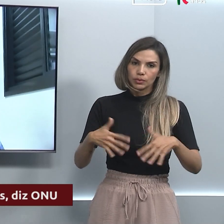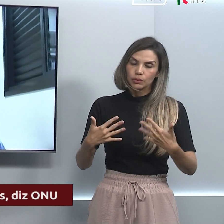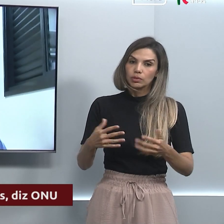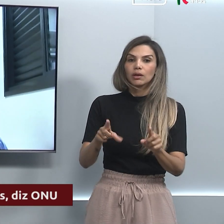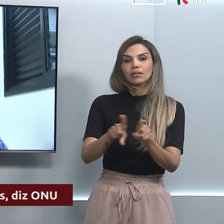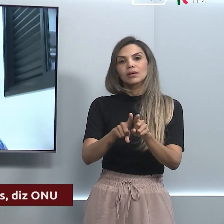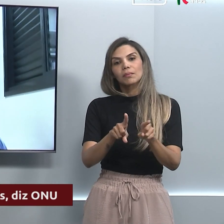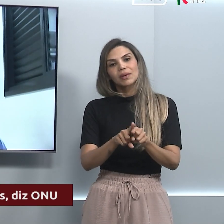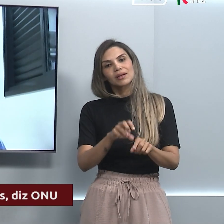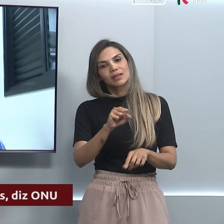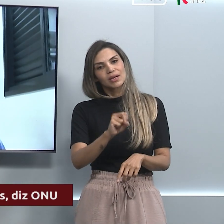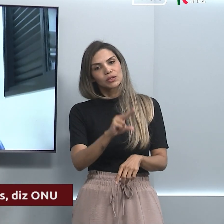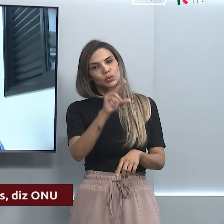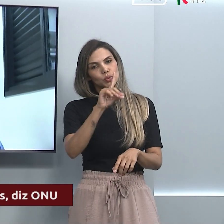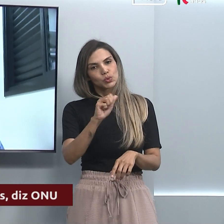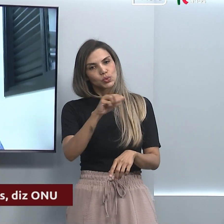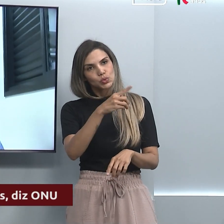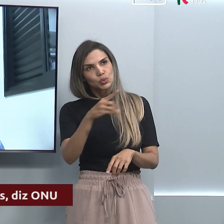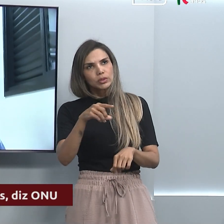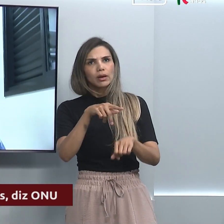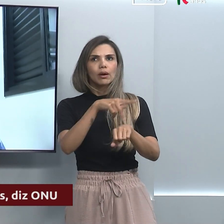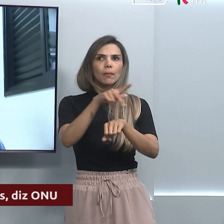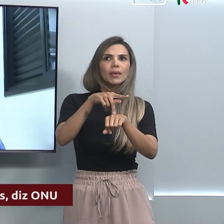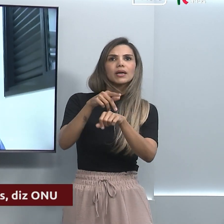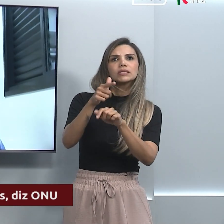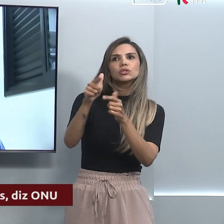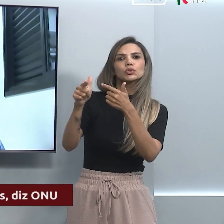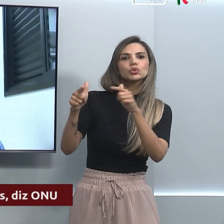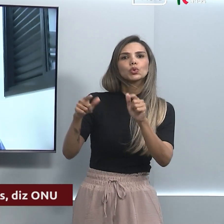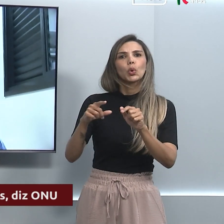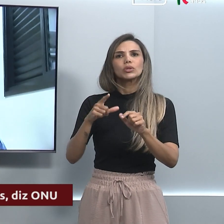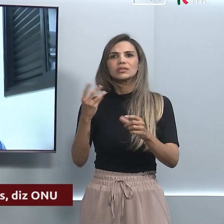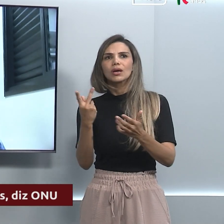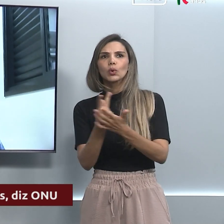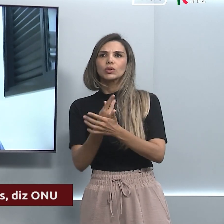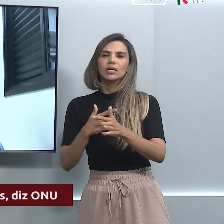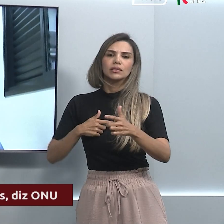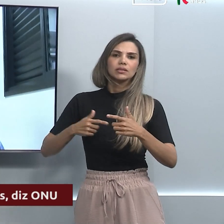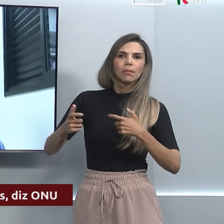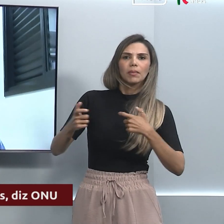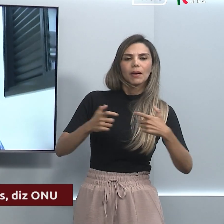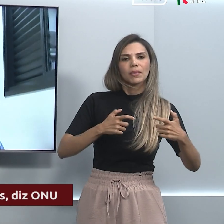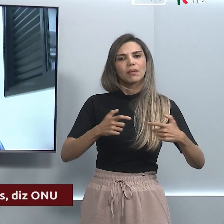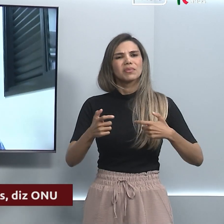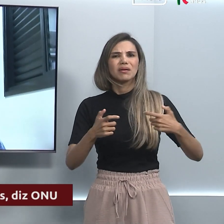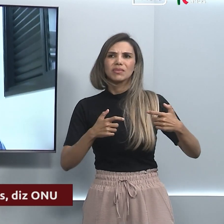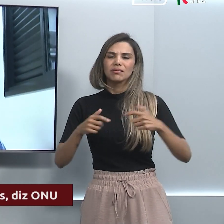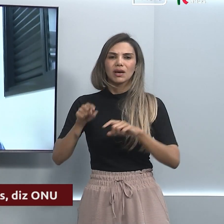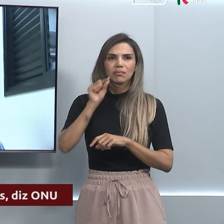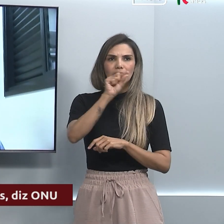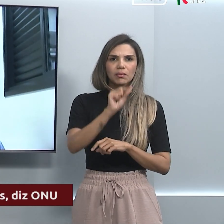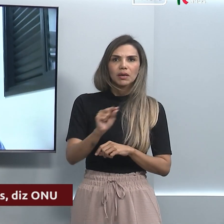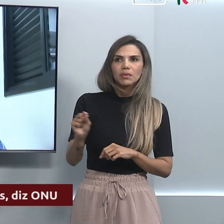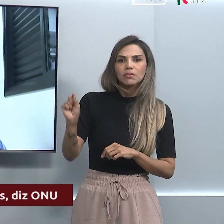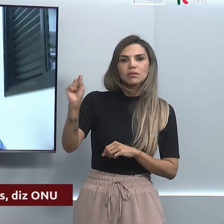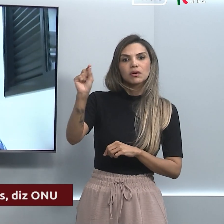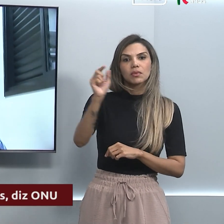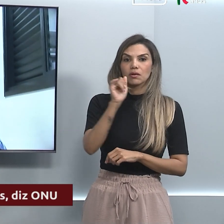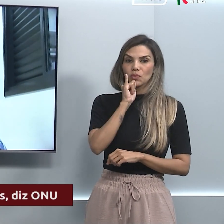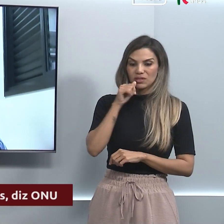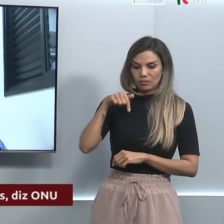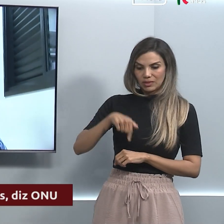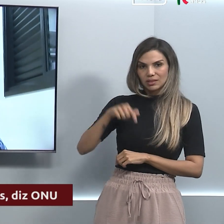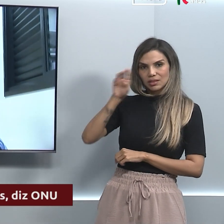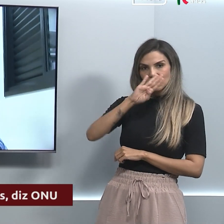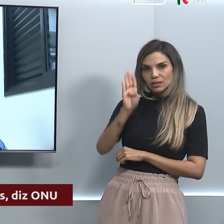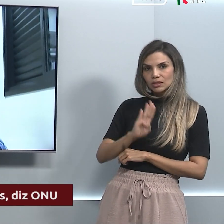O Sudão, outros países em conflito civil no continente africano. E quando a gente olha para o caso brasileiro,